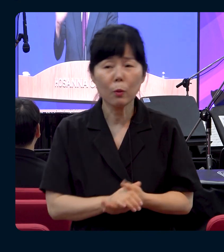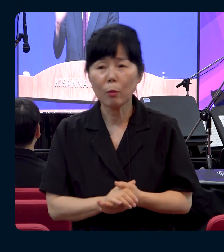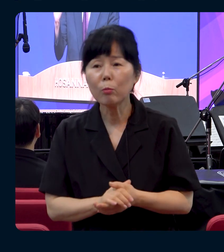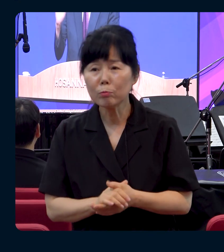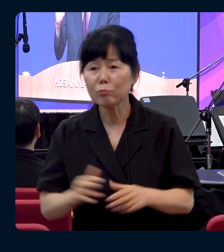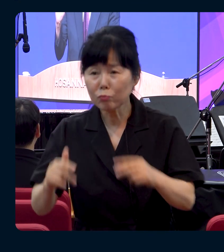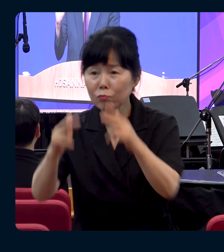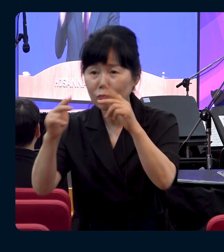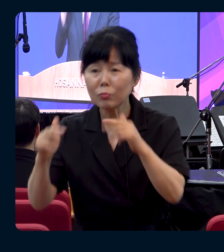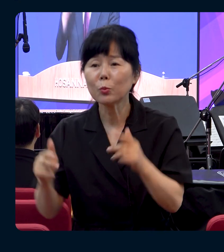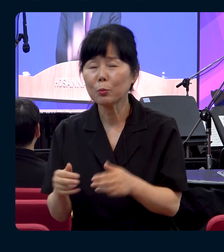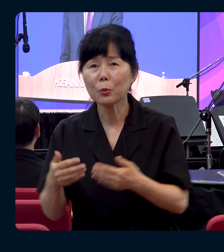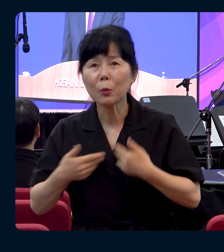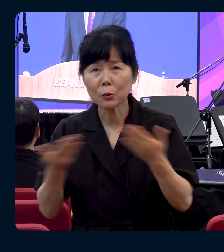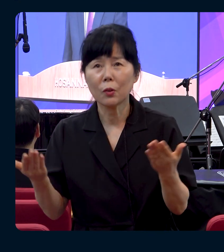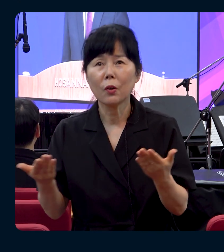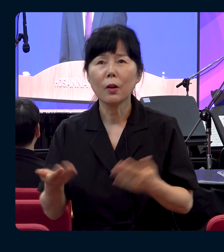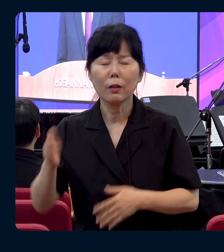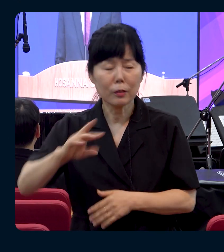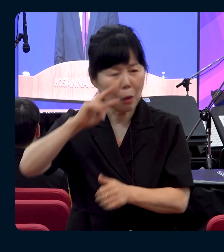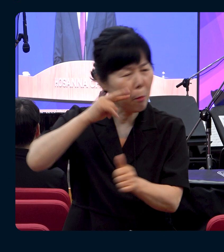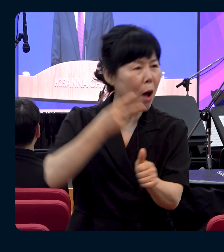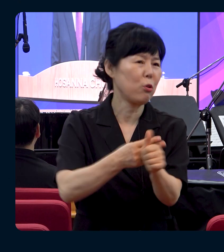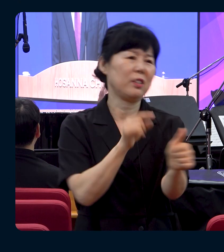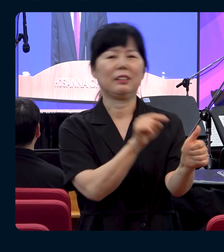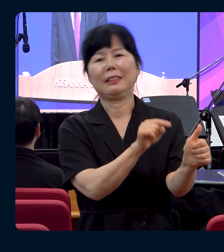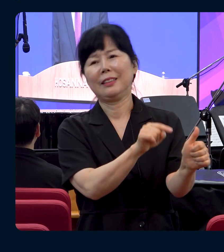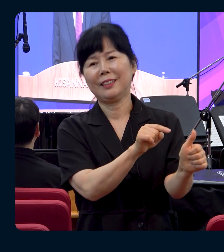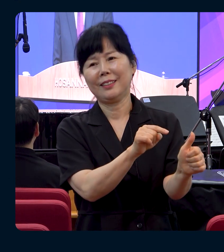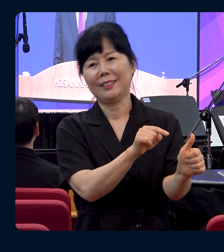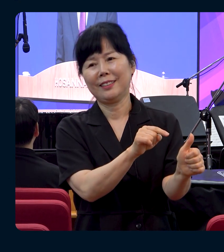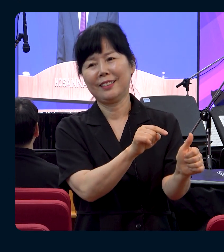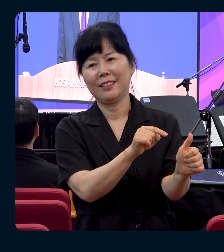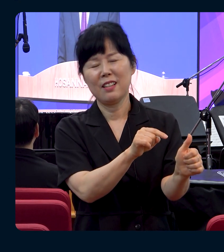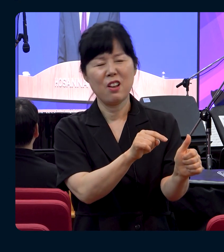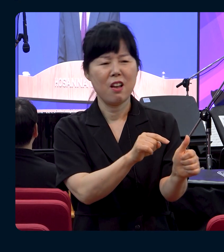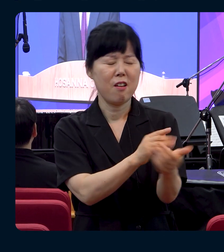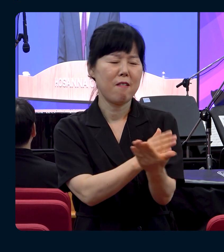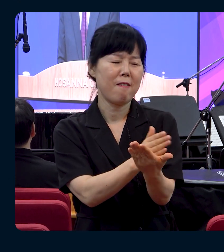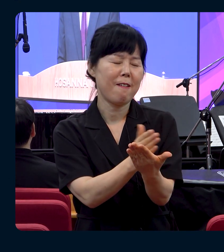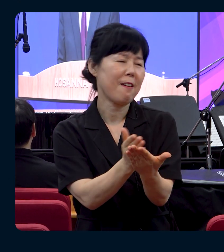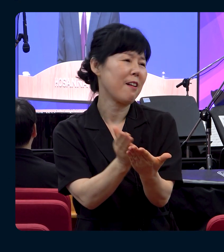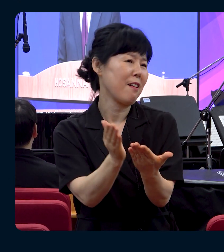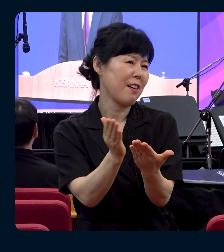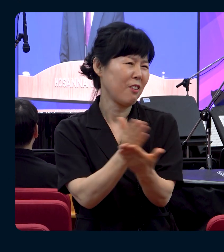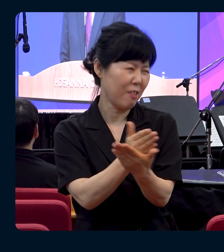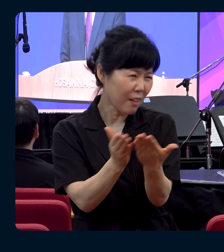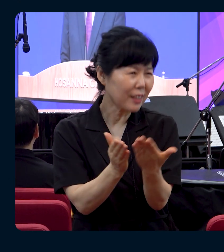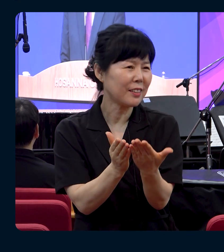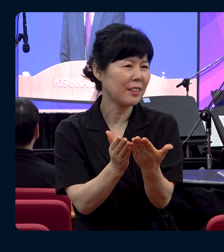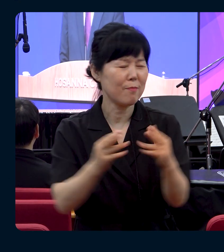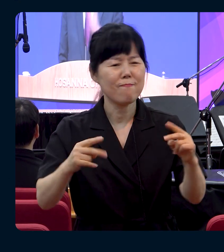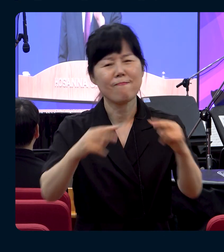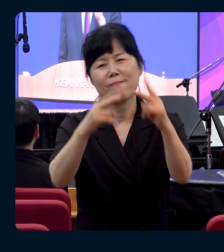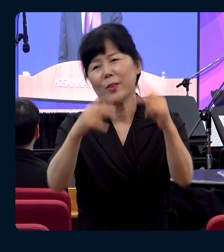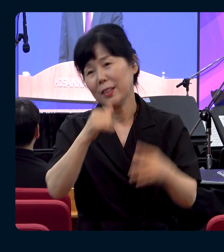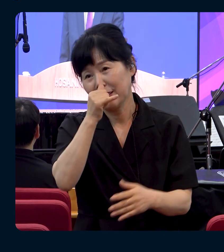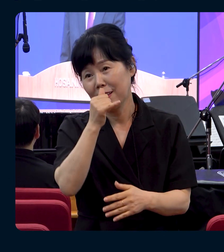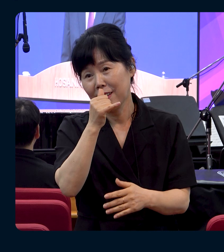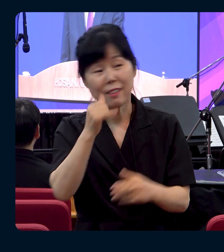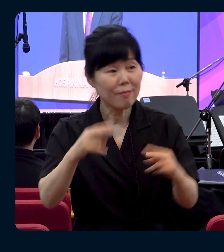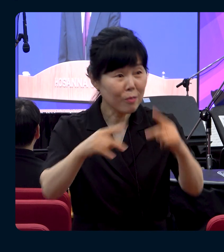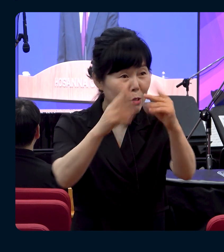논란거리가 있을 수가 없죠. 하지만 사도 바울에 대해서는요, 여러 가지 논란들이 있습니다. 그 중에